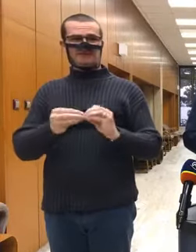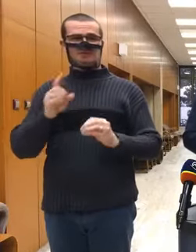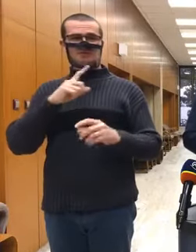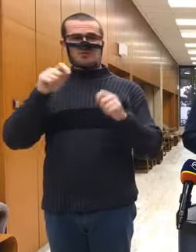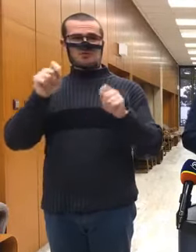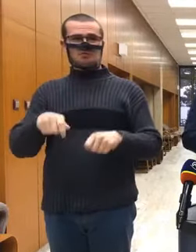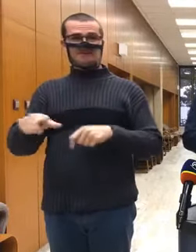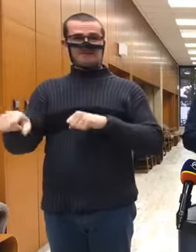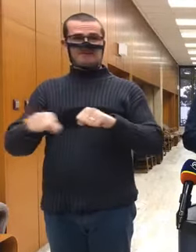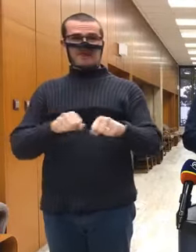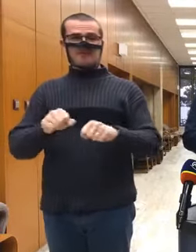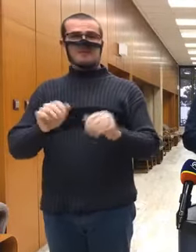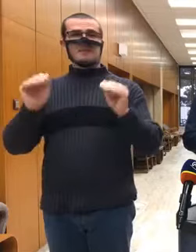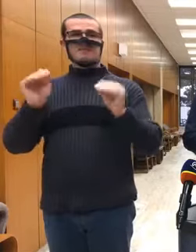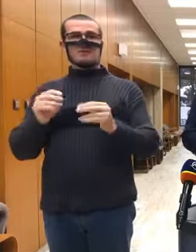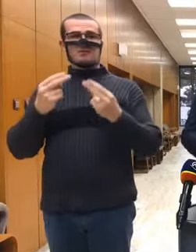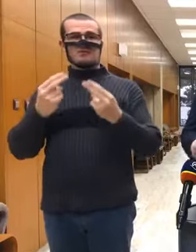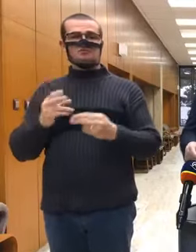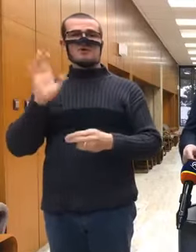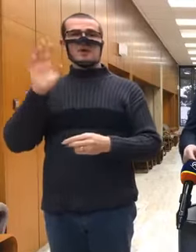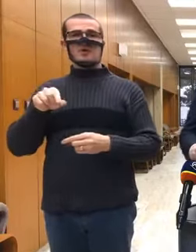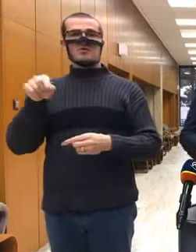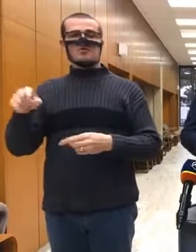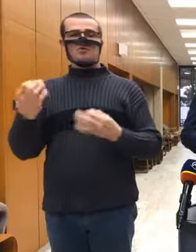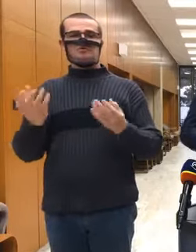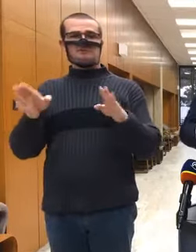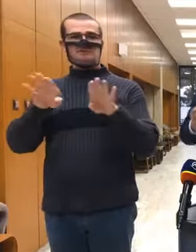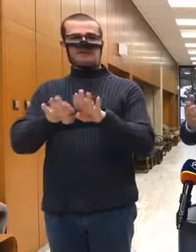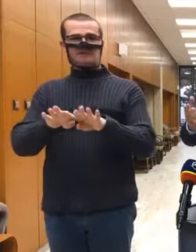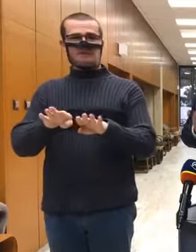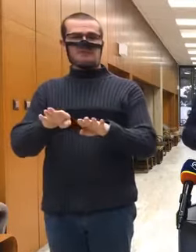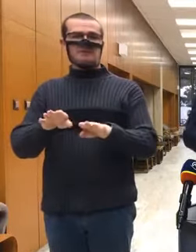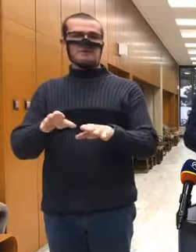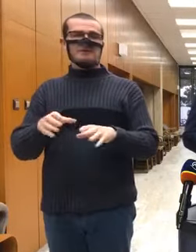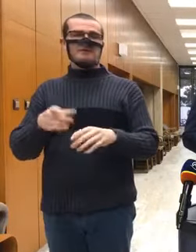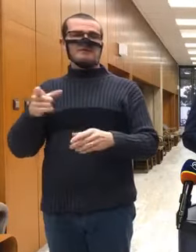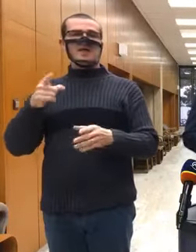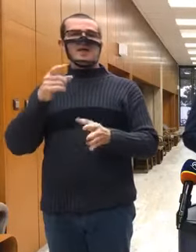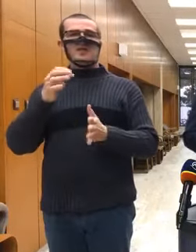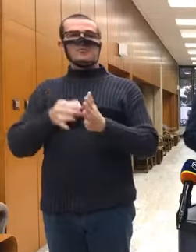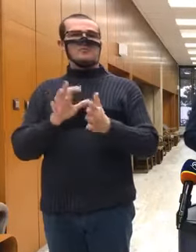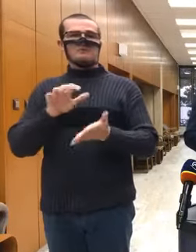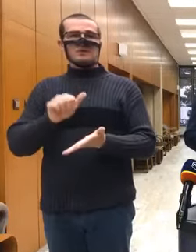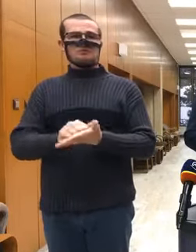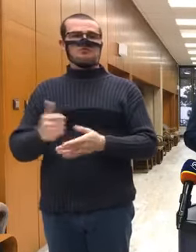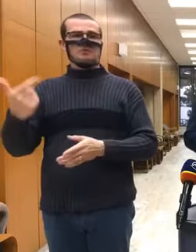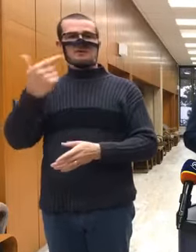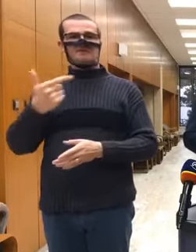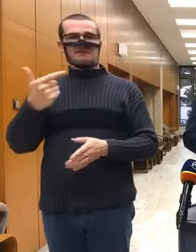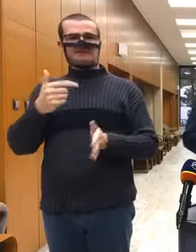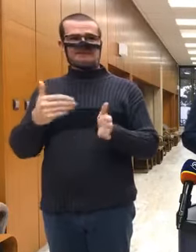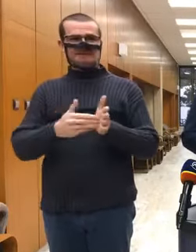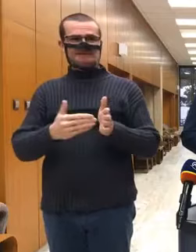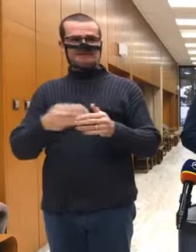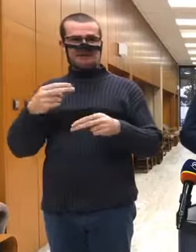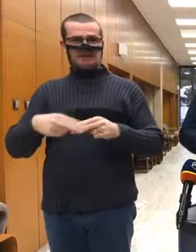na vláde, je menej dôležitých ako to, či uzavrieme prakticky na dobu neurčitú 20 000 reštaurácií.